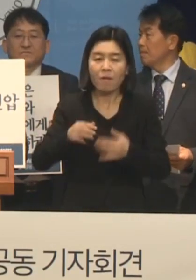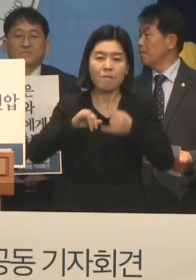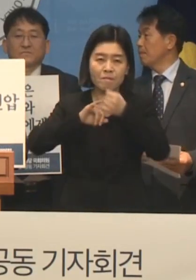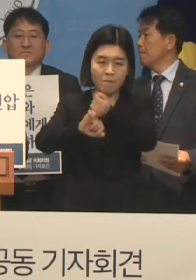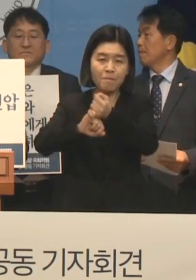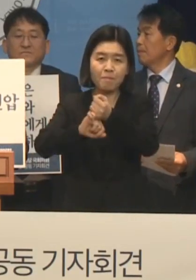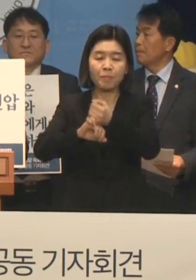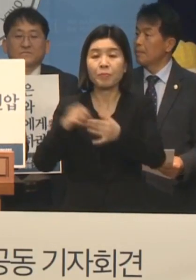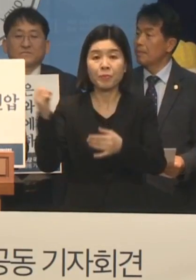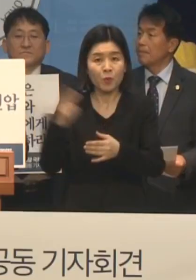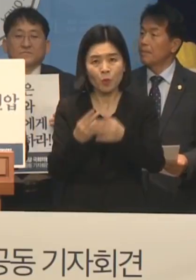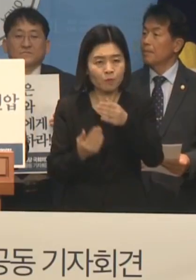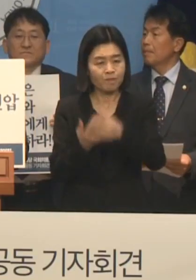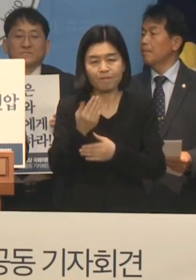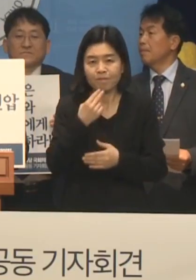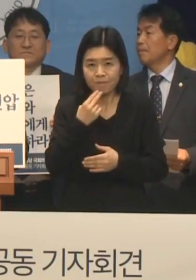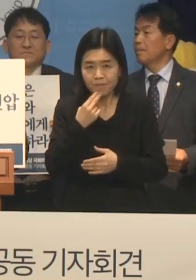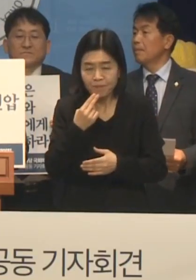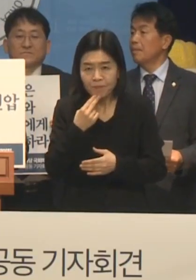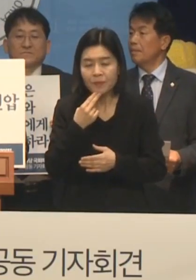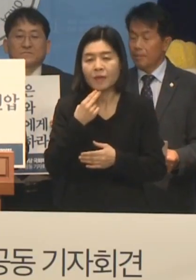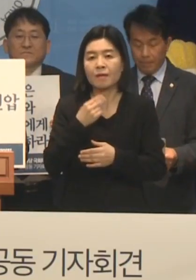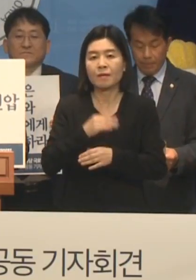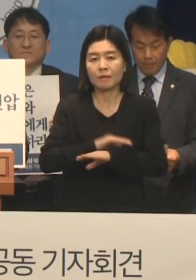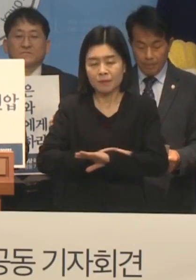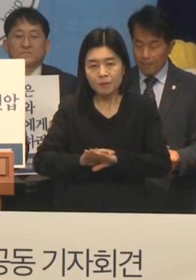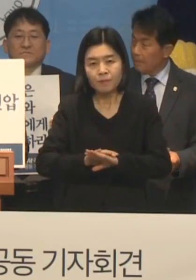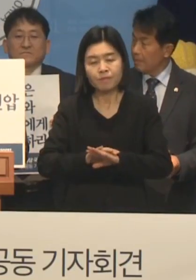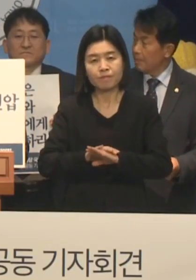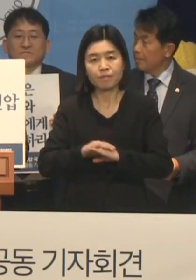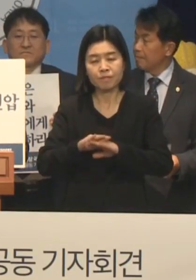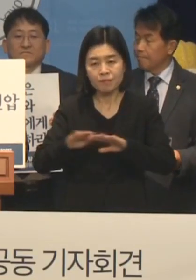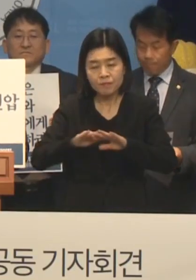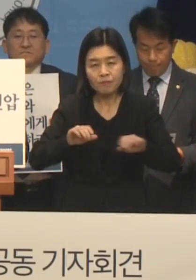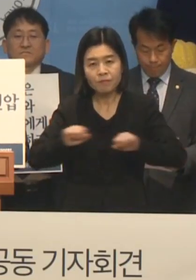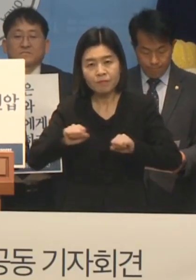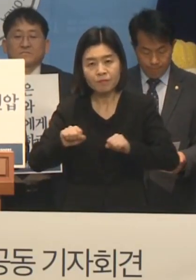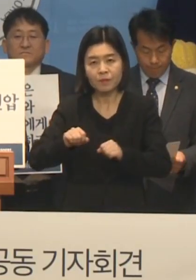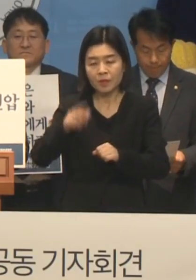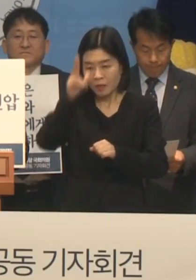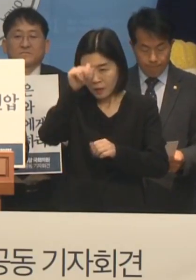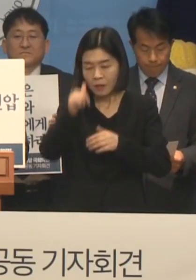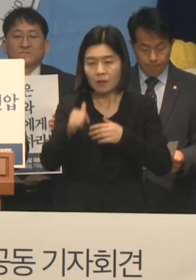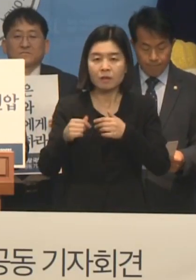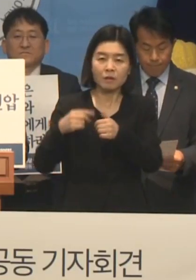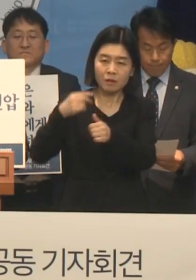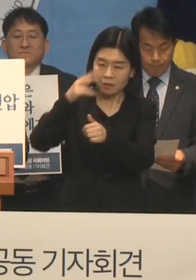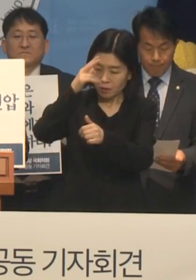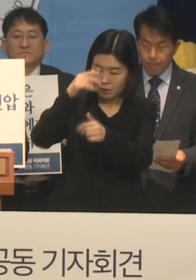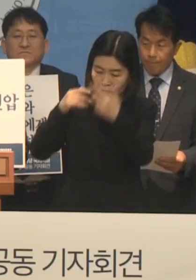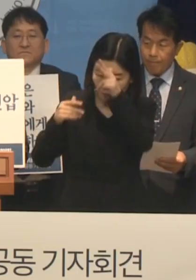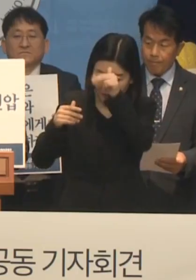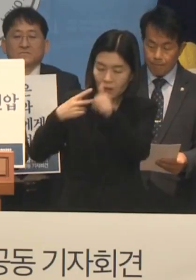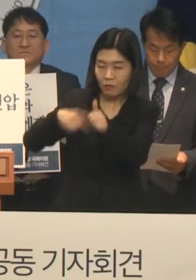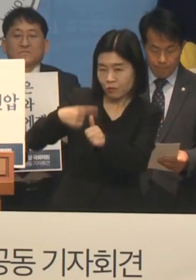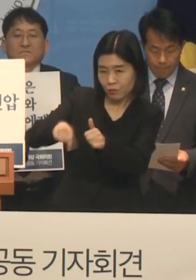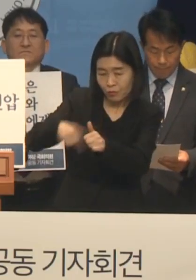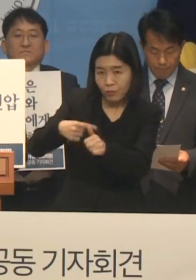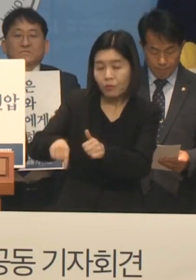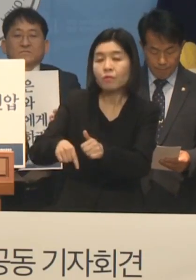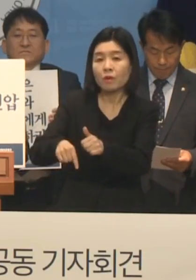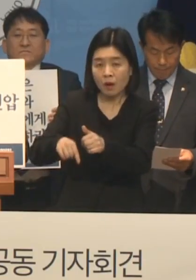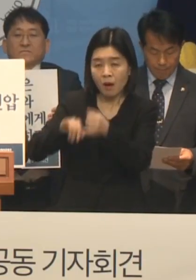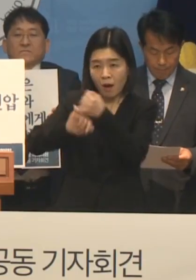없겠다고 제발 방지, 내부 대책, 교육 꼭 해주시기 바라고 꼭 국회에